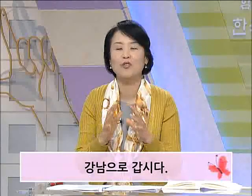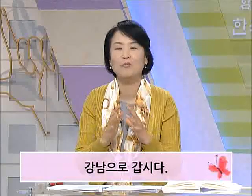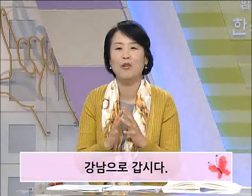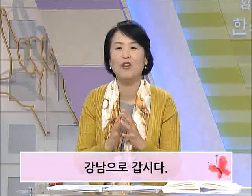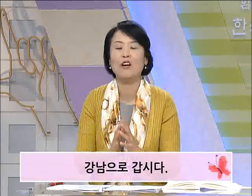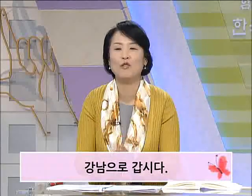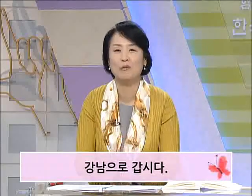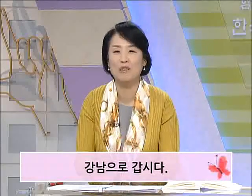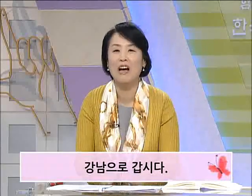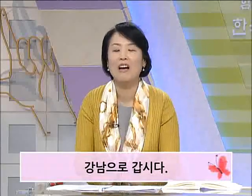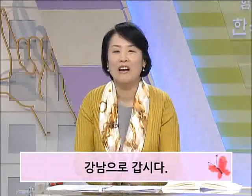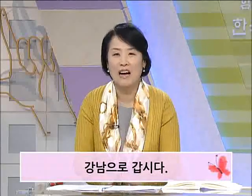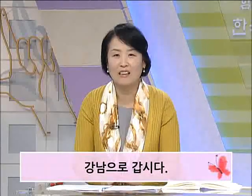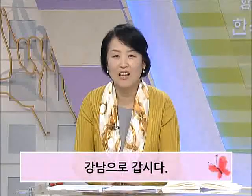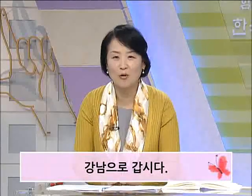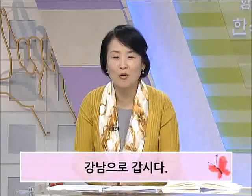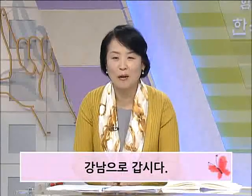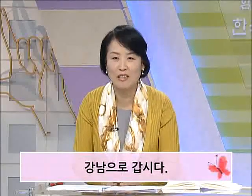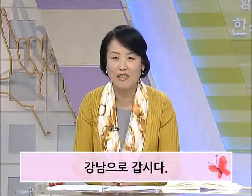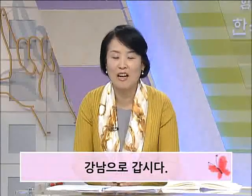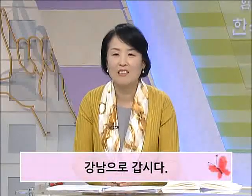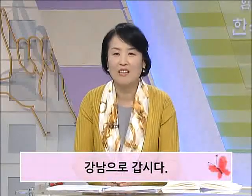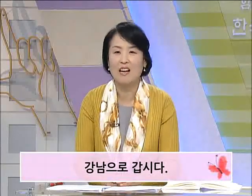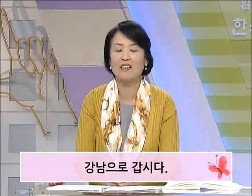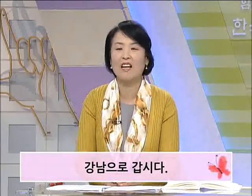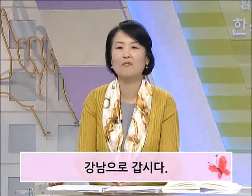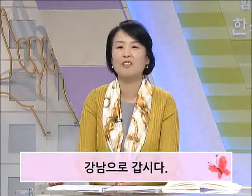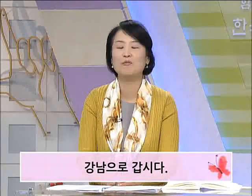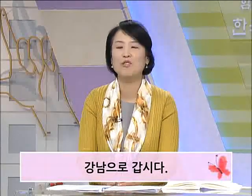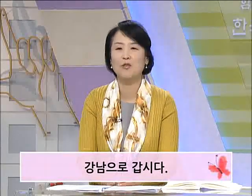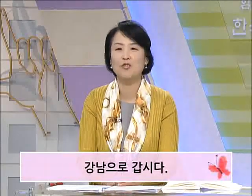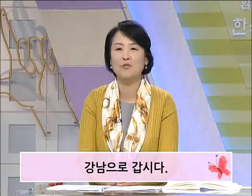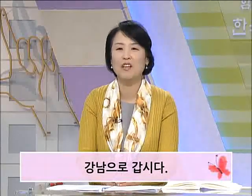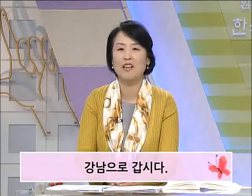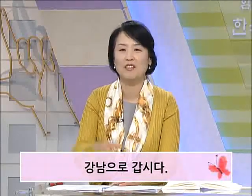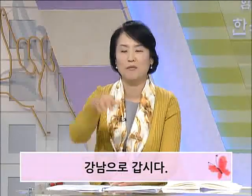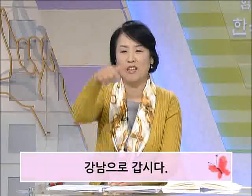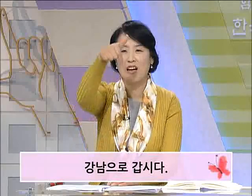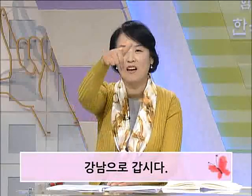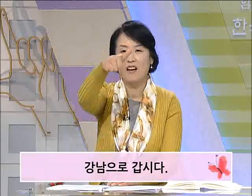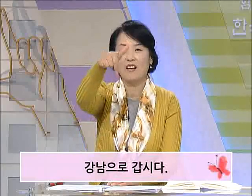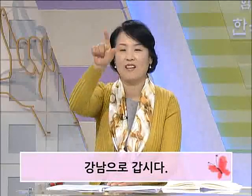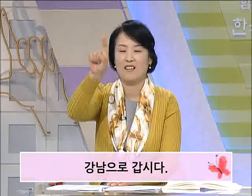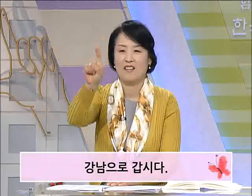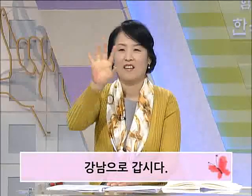모여드는 번화한 곳입니다. 강남으로 갑시다. 자, 강남 지문자로 써주면 되겠습니다.